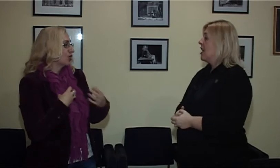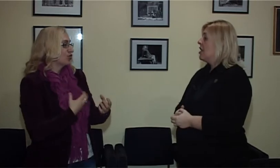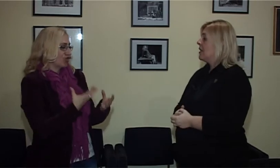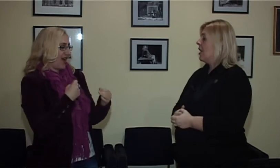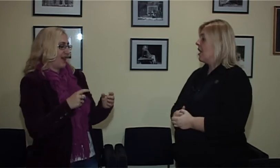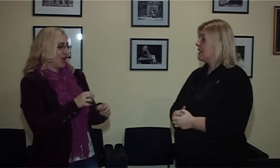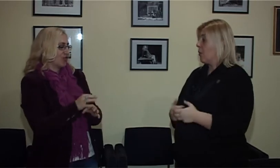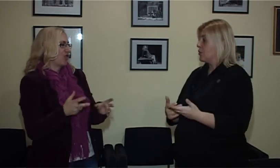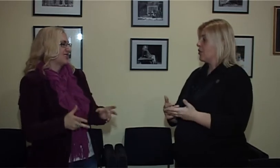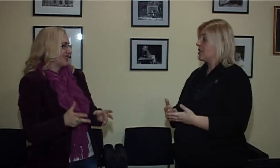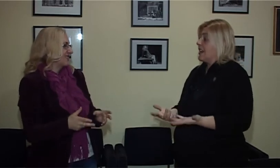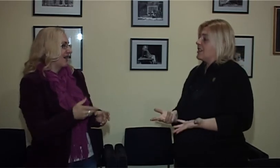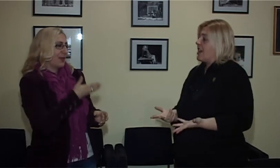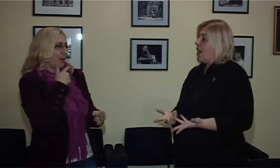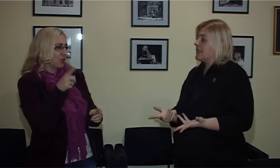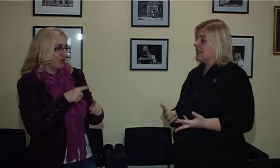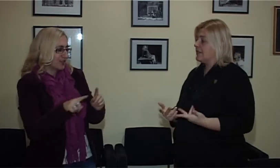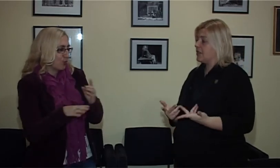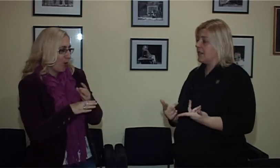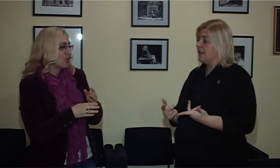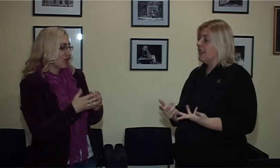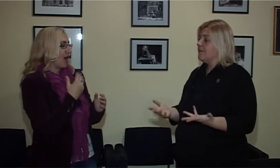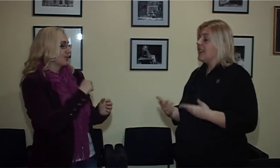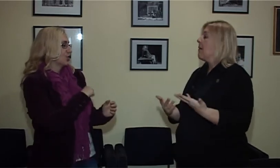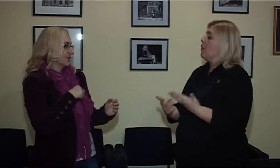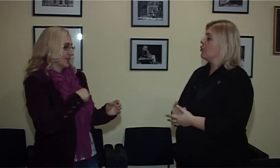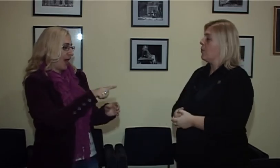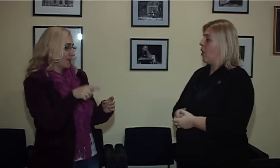studente iz pozorišta, ali nažalost sada više